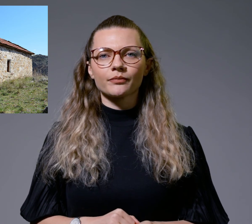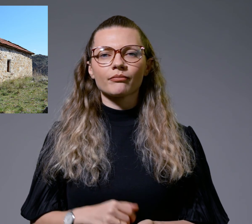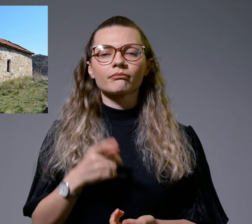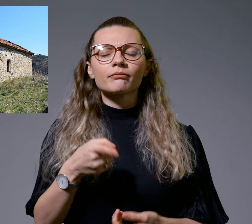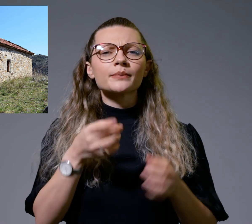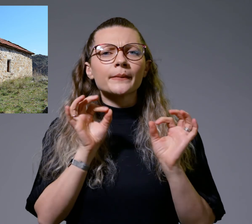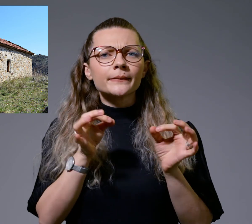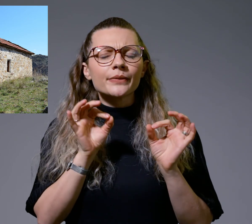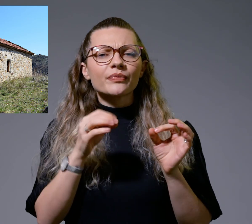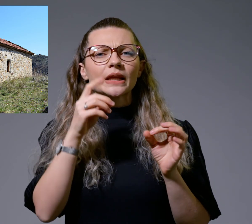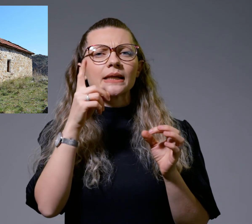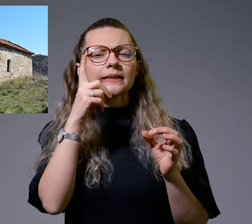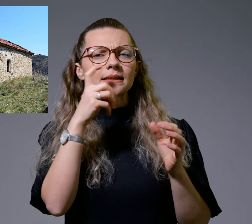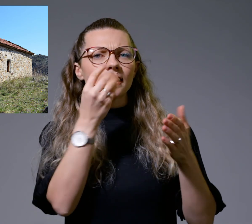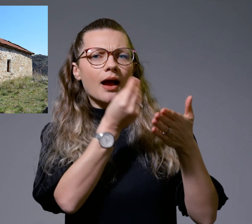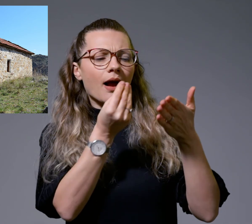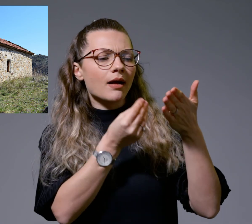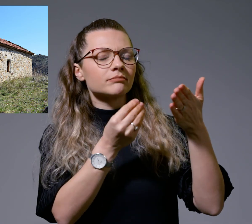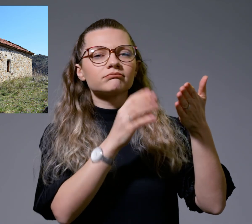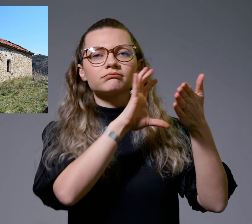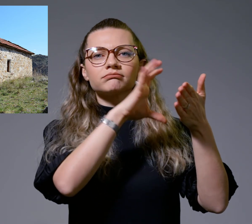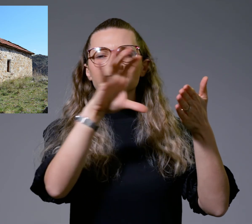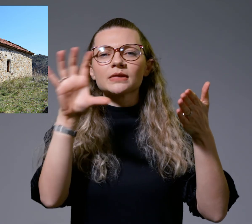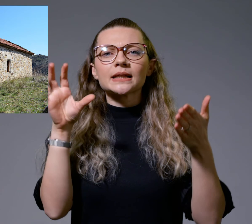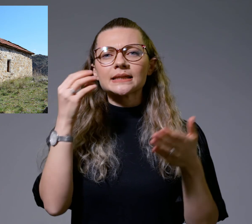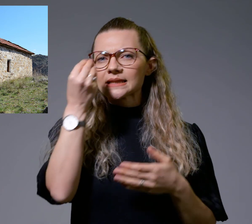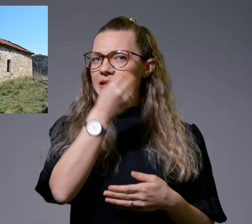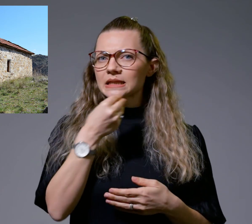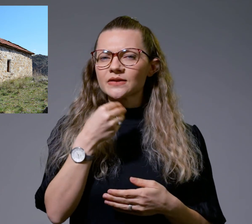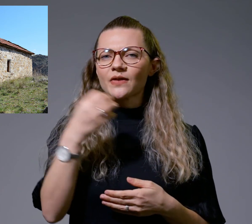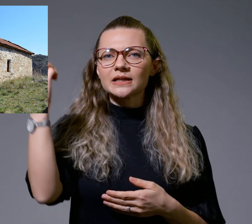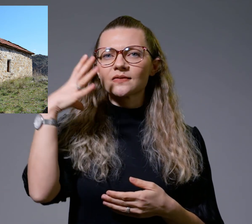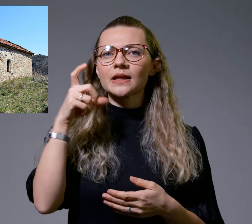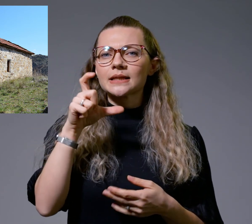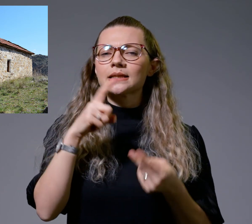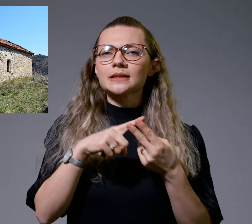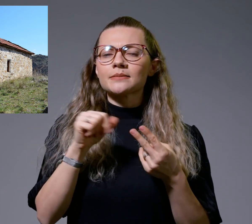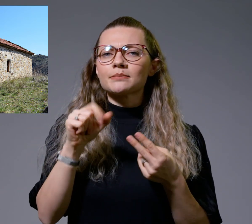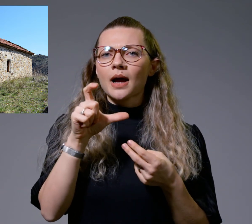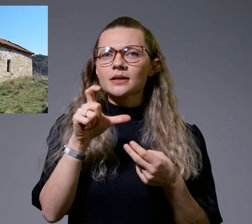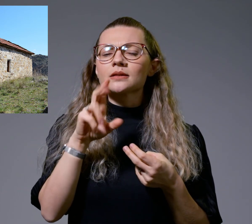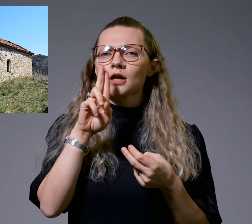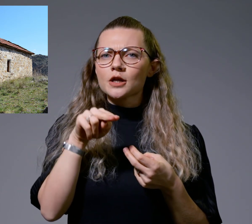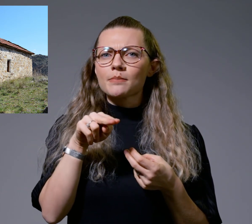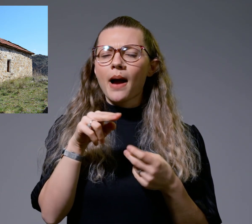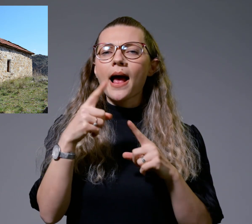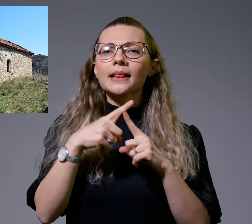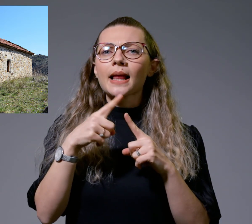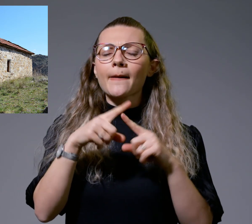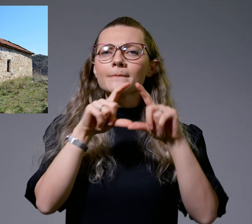Извонредната сликана декорација во црквата Свети Спас ги содржи тематските